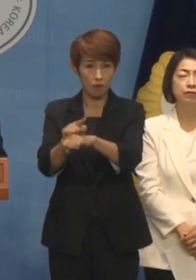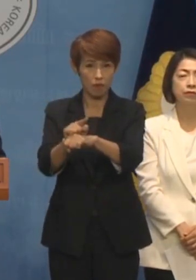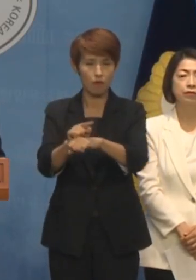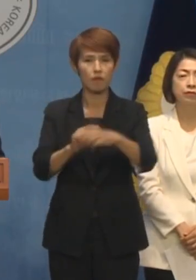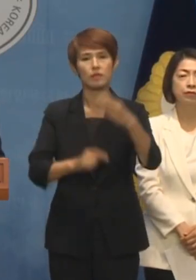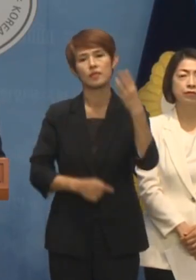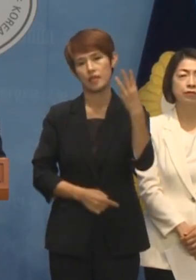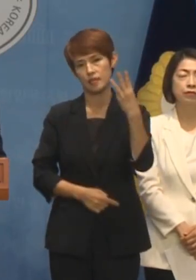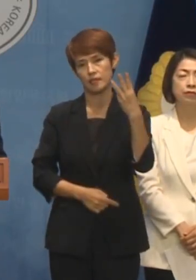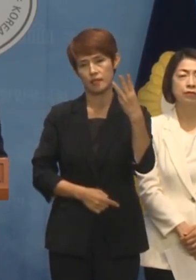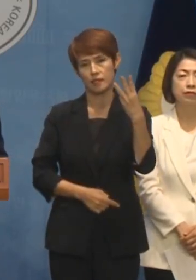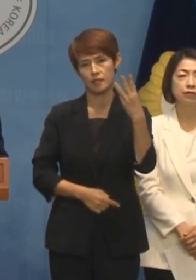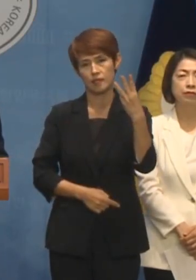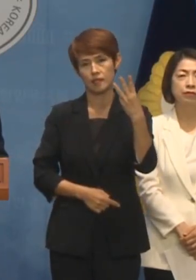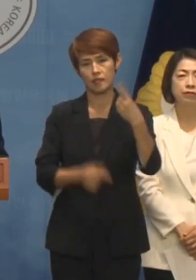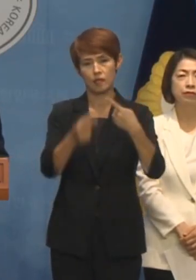3가지.